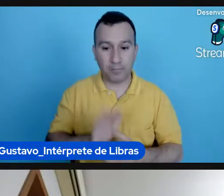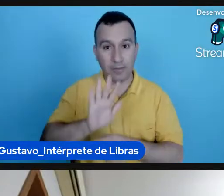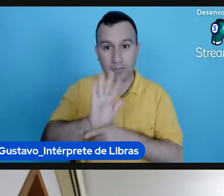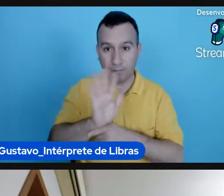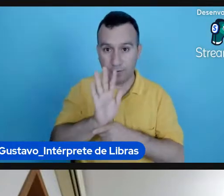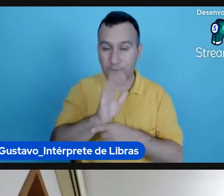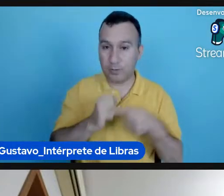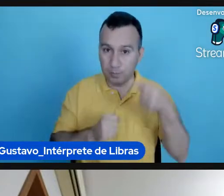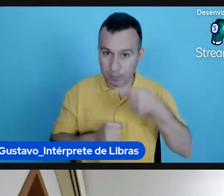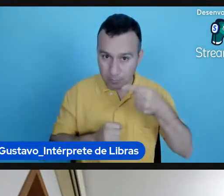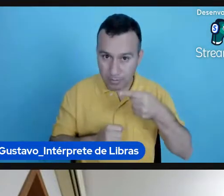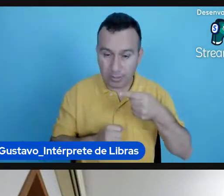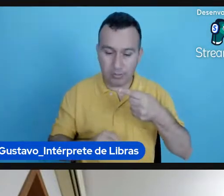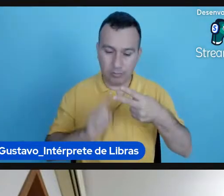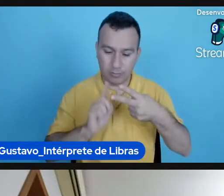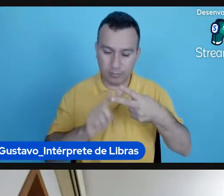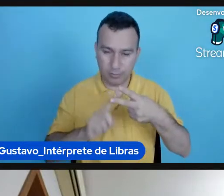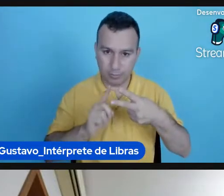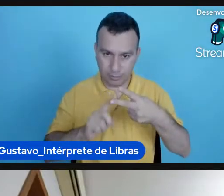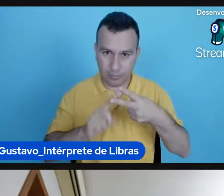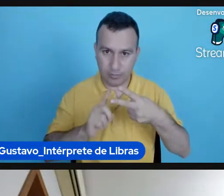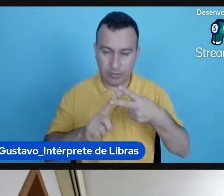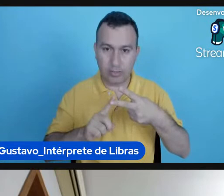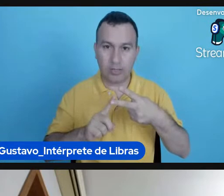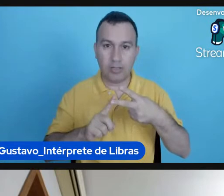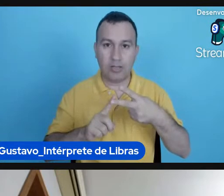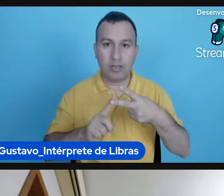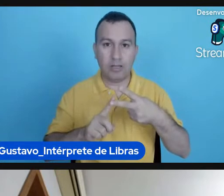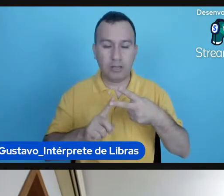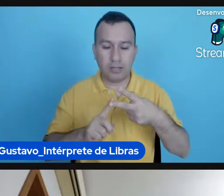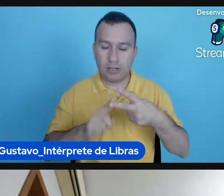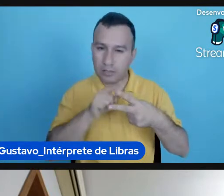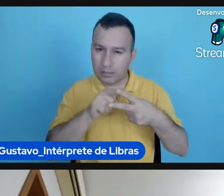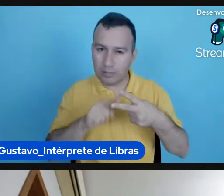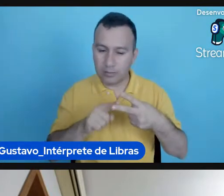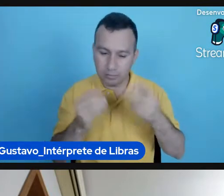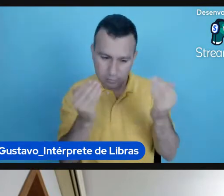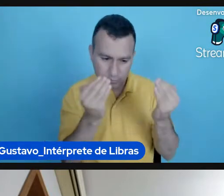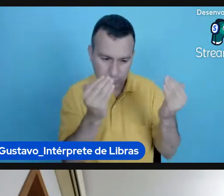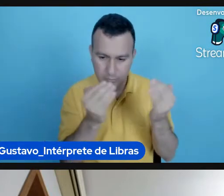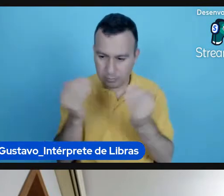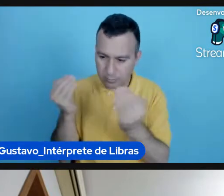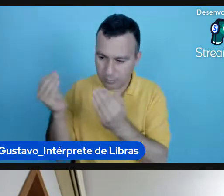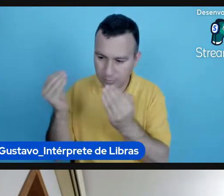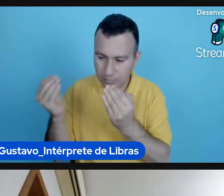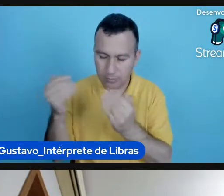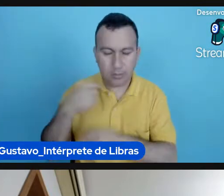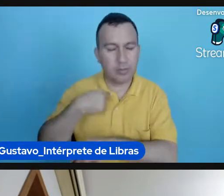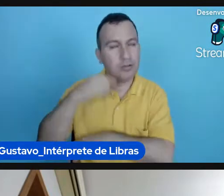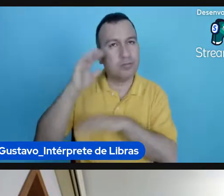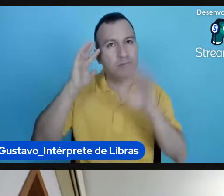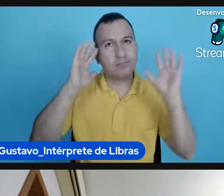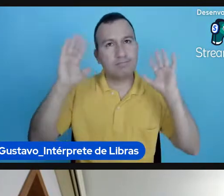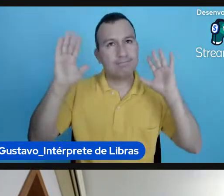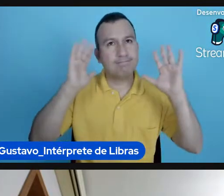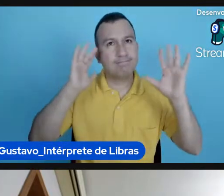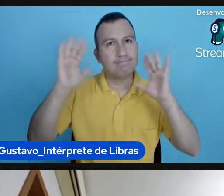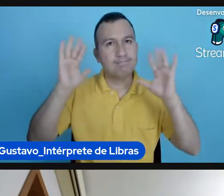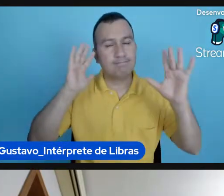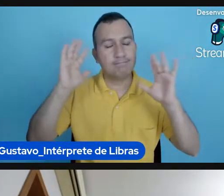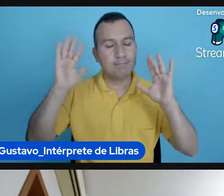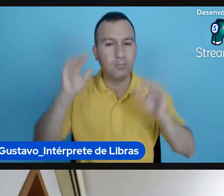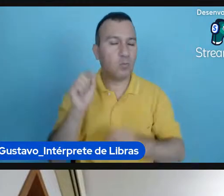que no convívio, penso eu que é no convívio que a gente vai